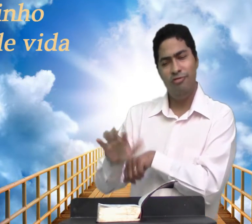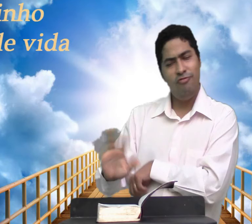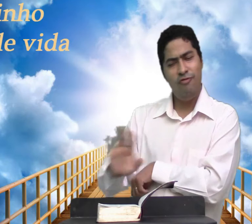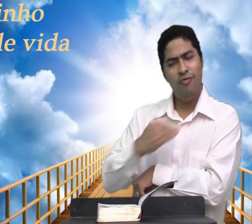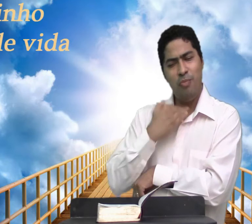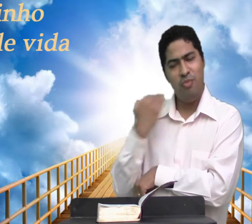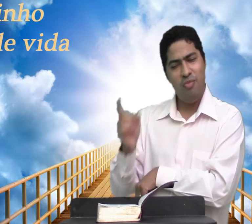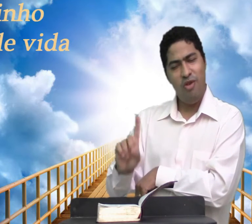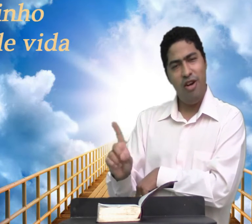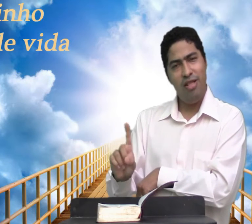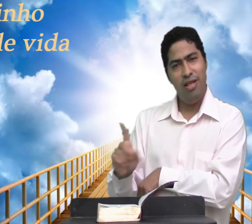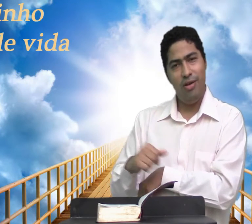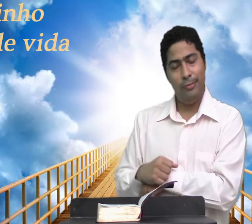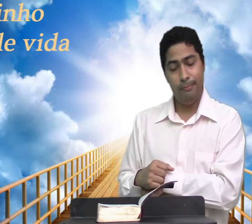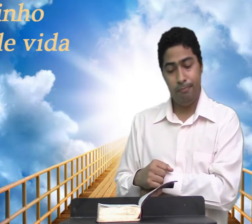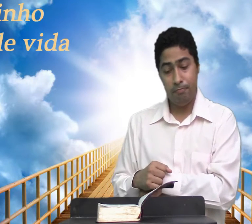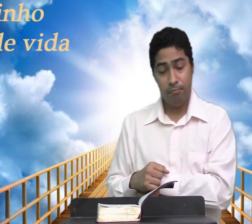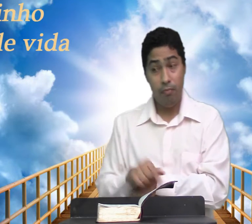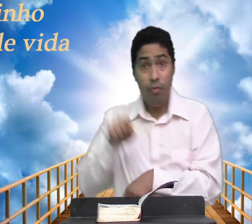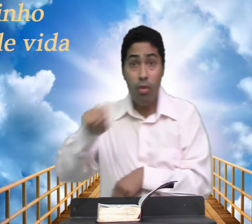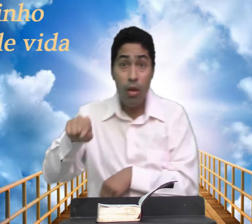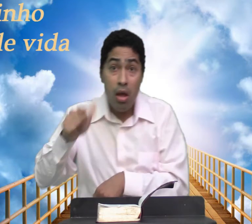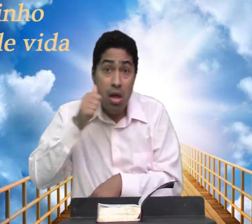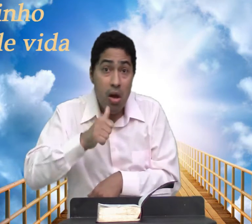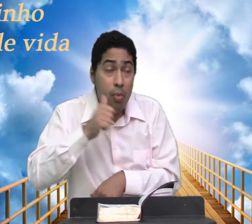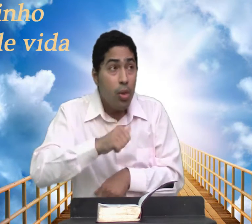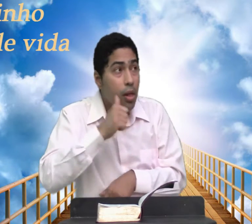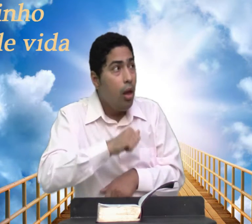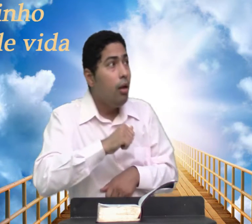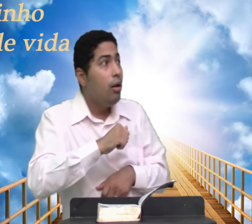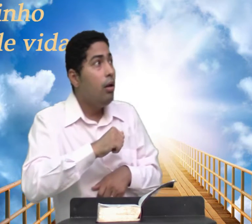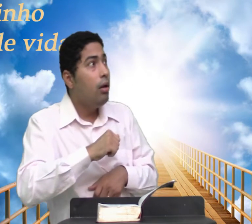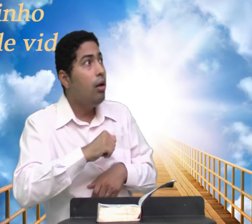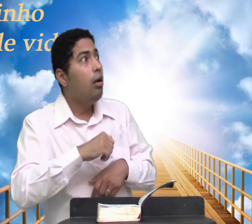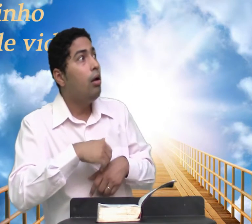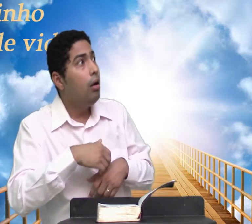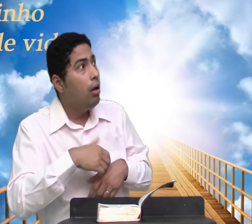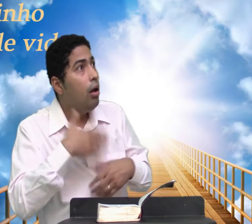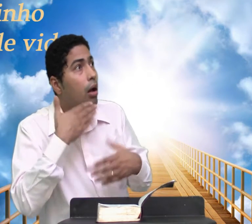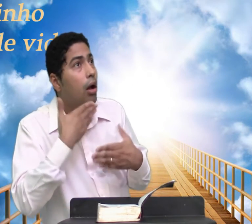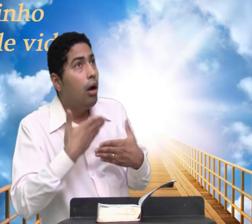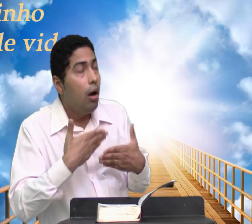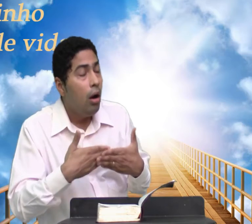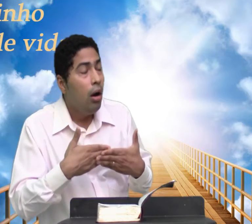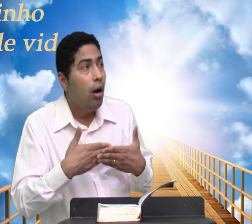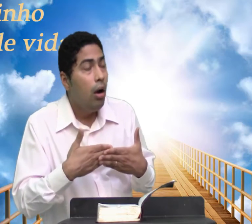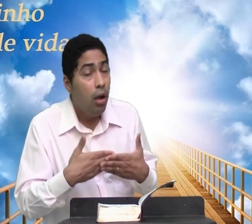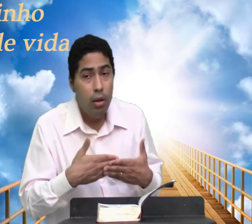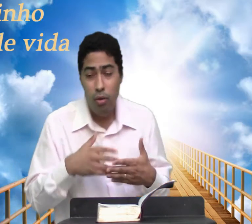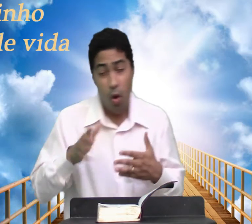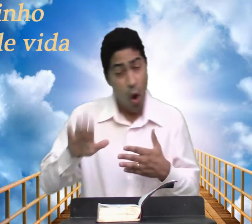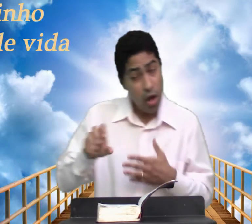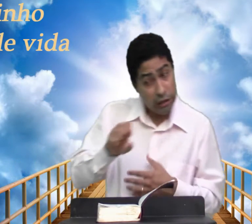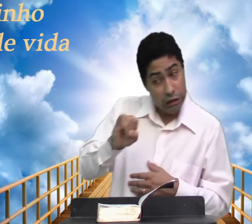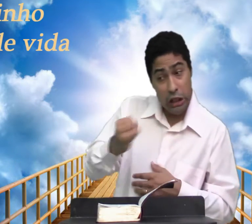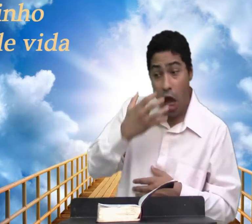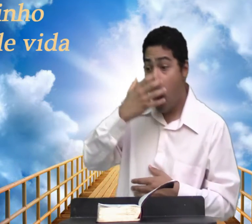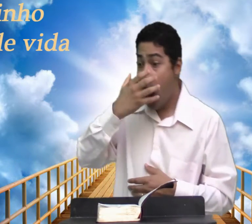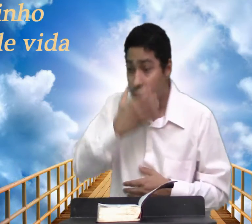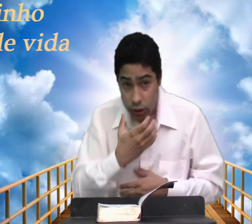não vai morrer. E a mulher, então, ela fica abismada com as informações que recebe. Porque se